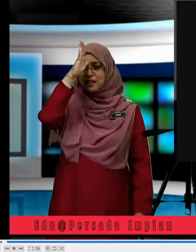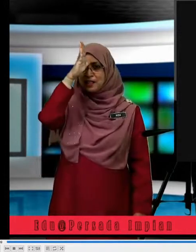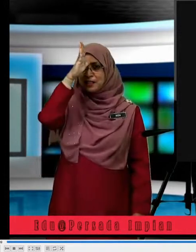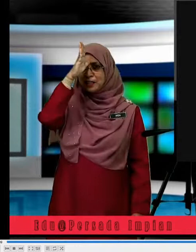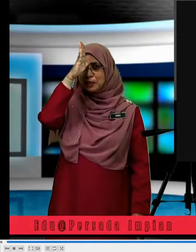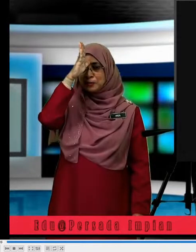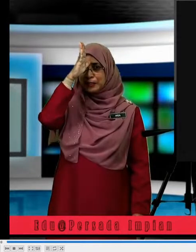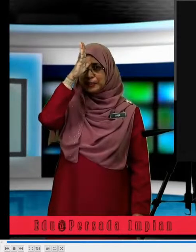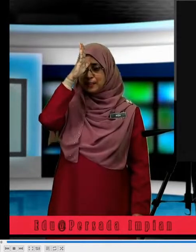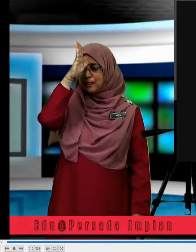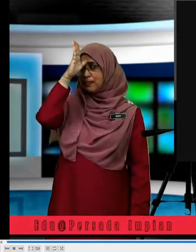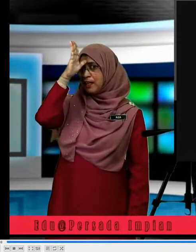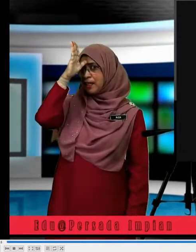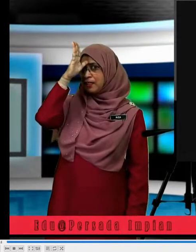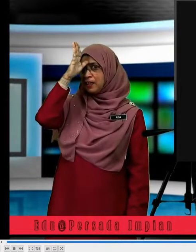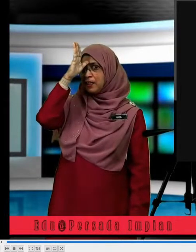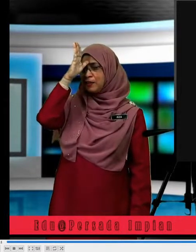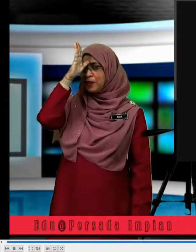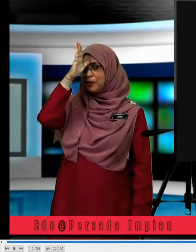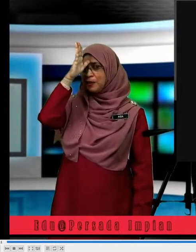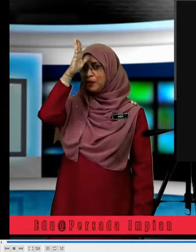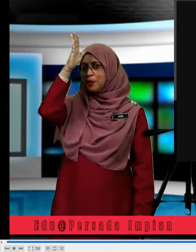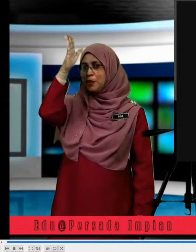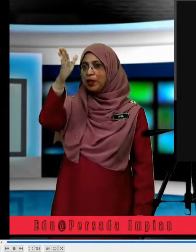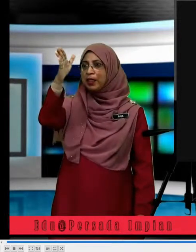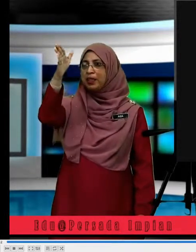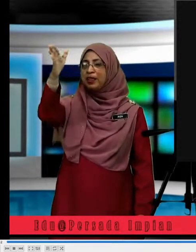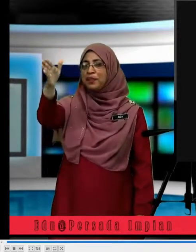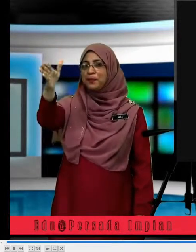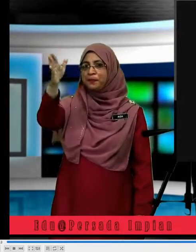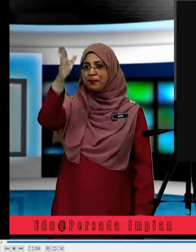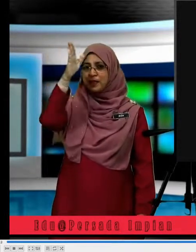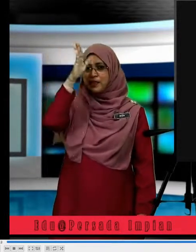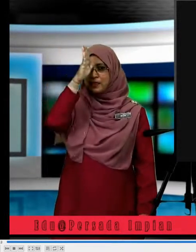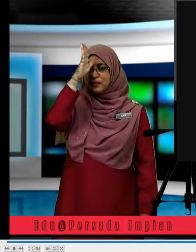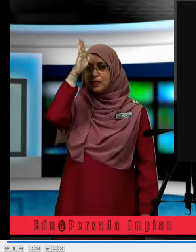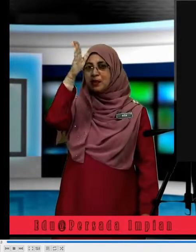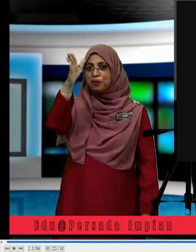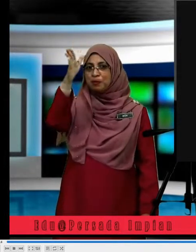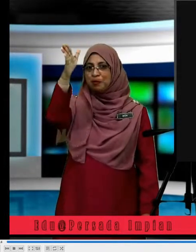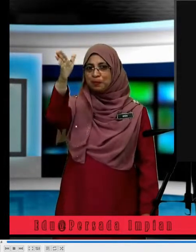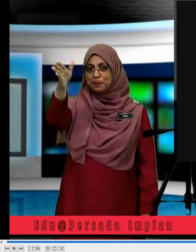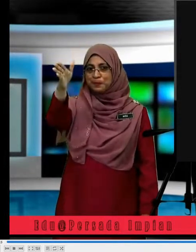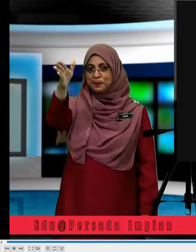ayah satu sekadar Pak dan kalau Datuk dua kali